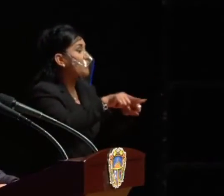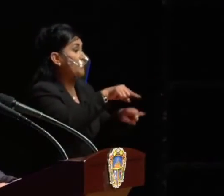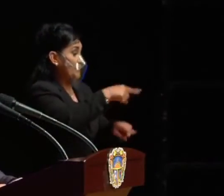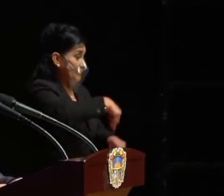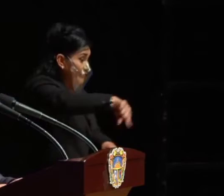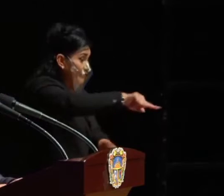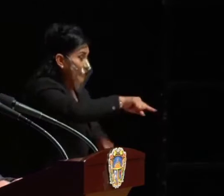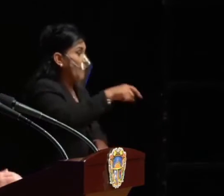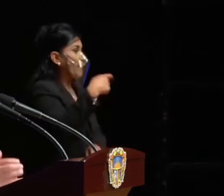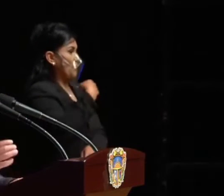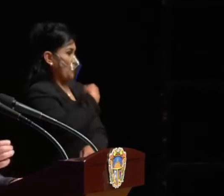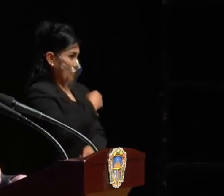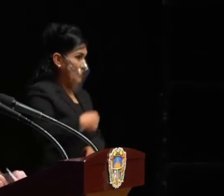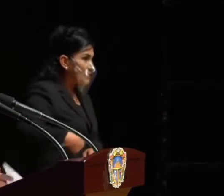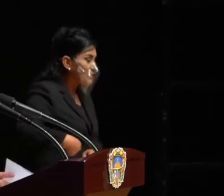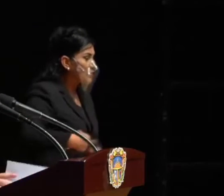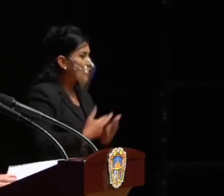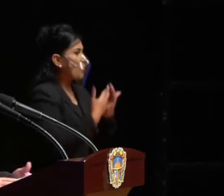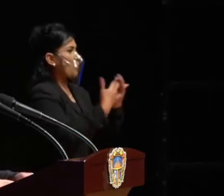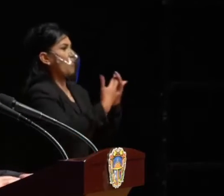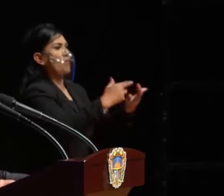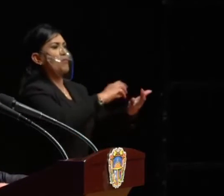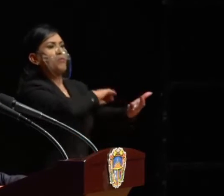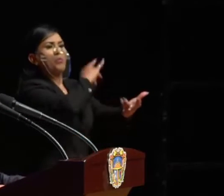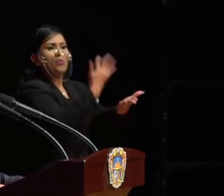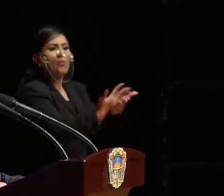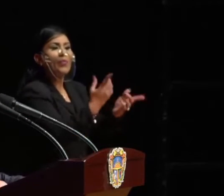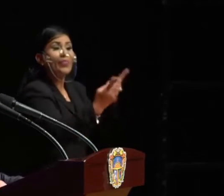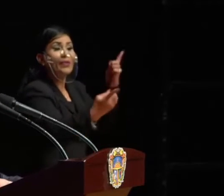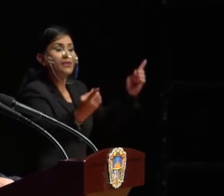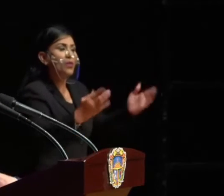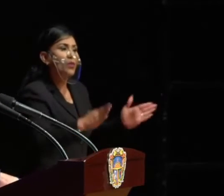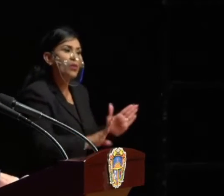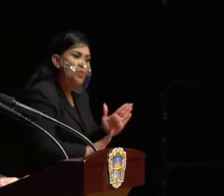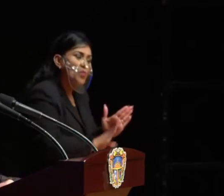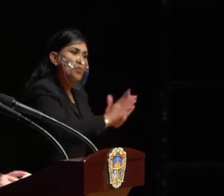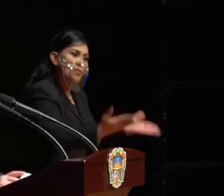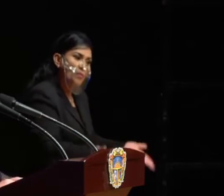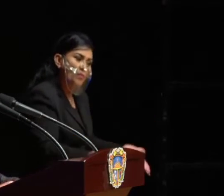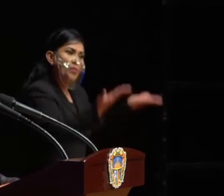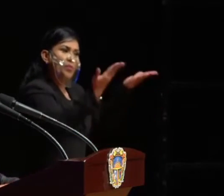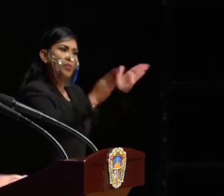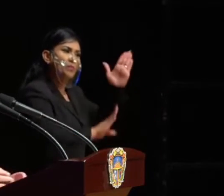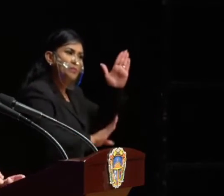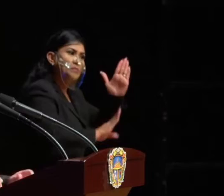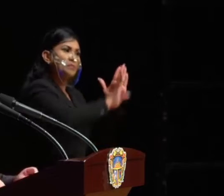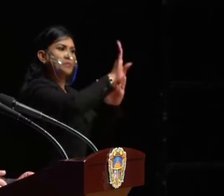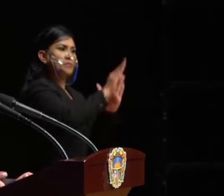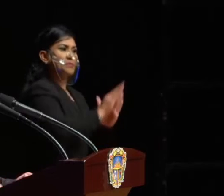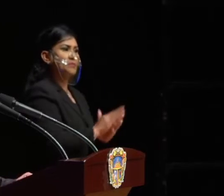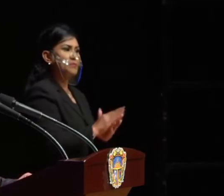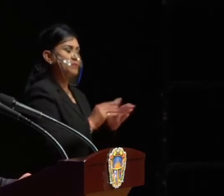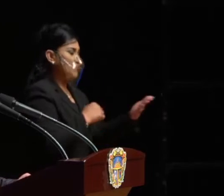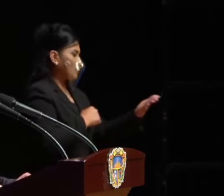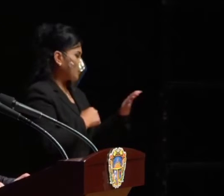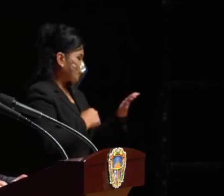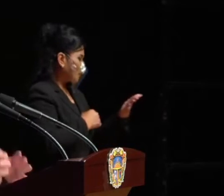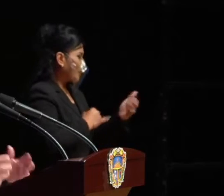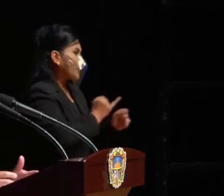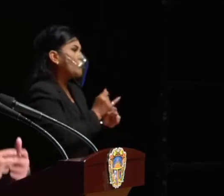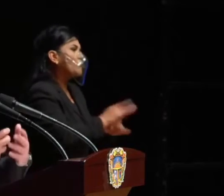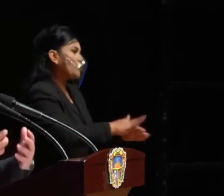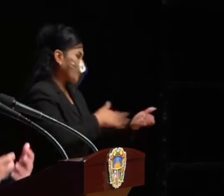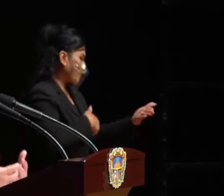de prosperidad, desarrollo y crecimiento. Los estudios dejaron ver